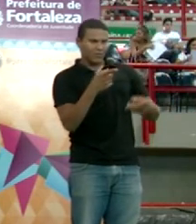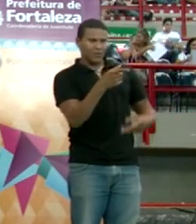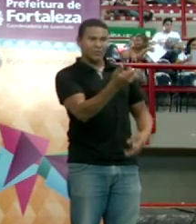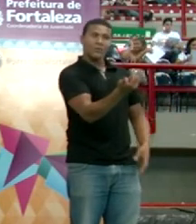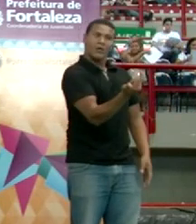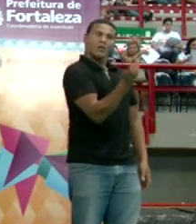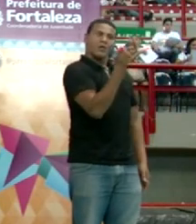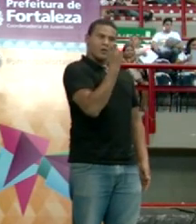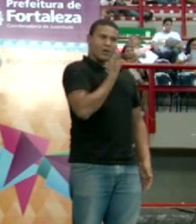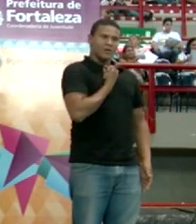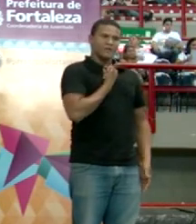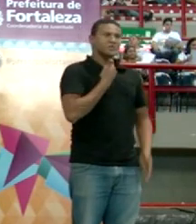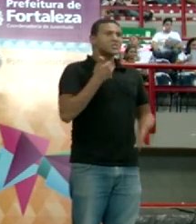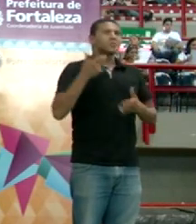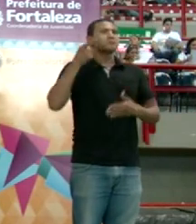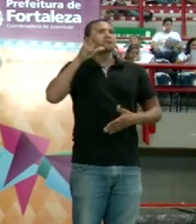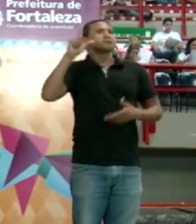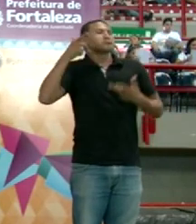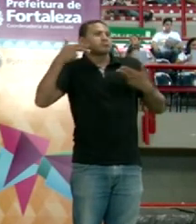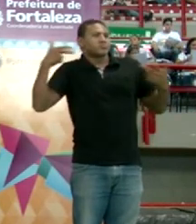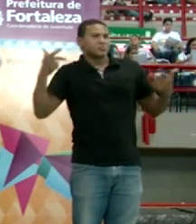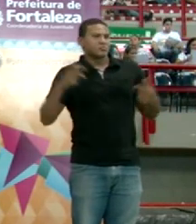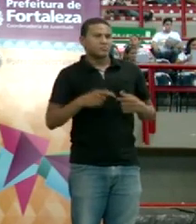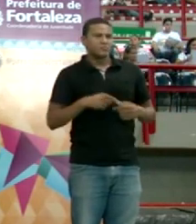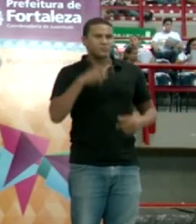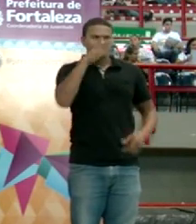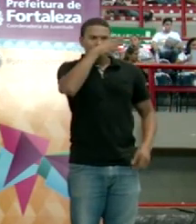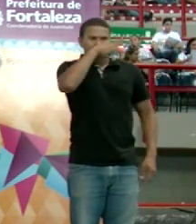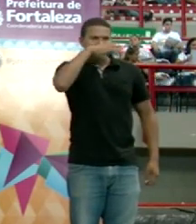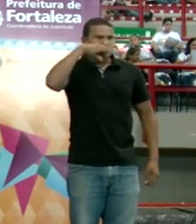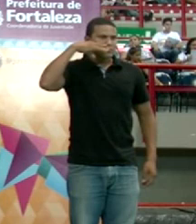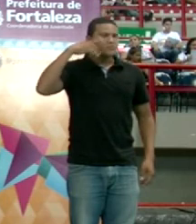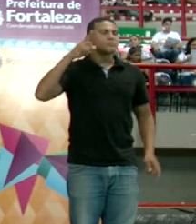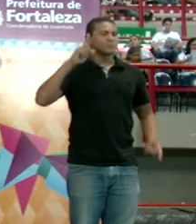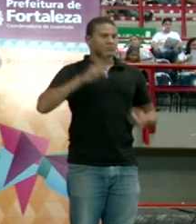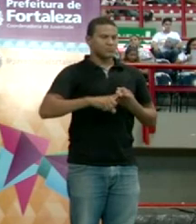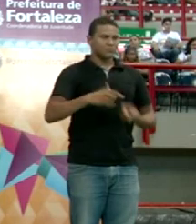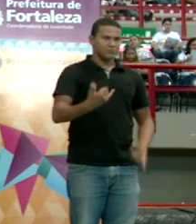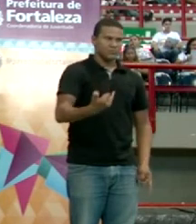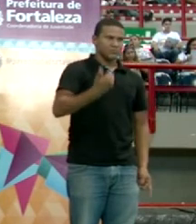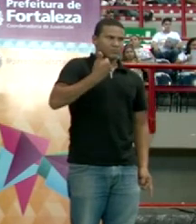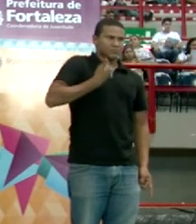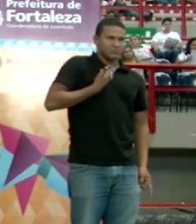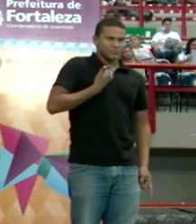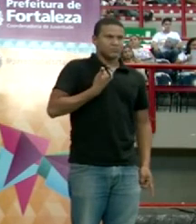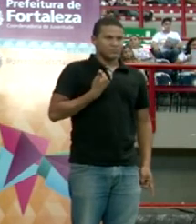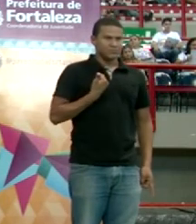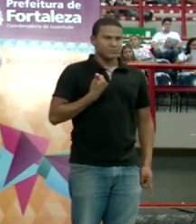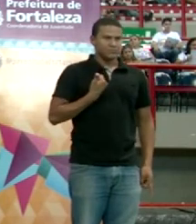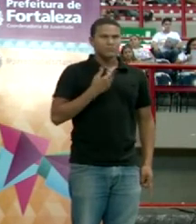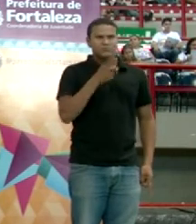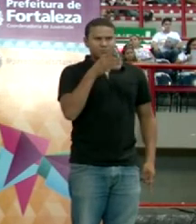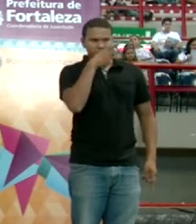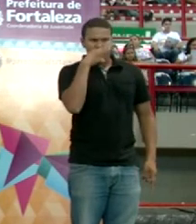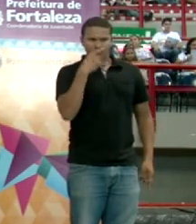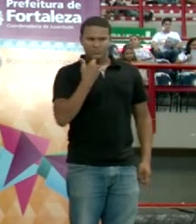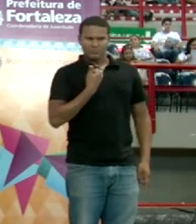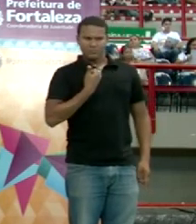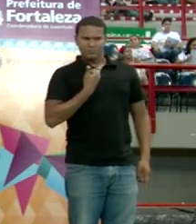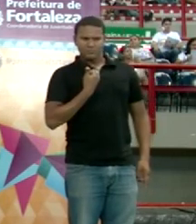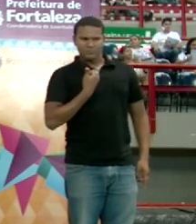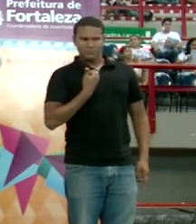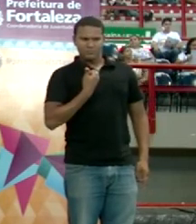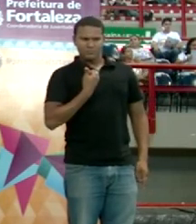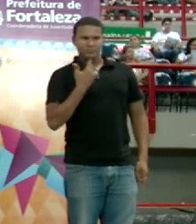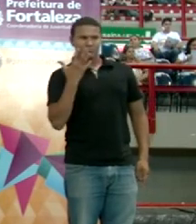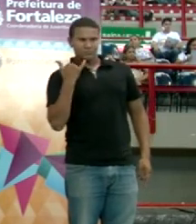sobre você. Um cheiro me passa uma mensagem. Você está cheiroso, mensagem. Não está,